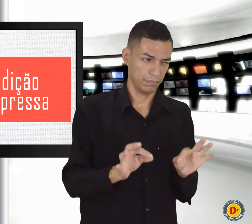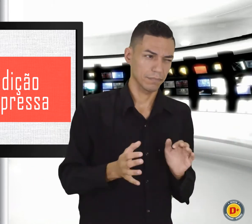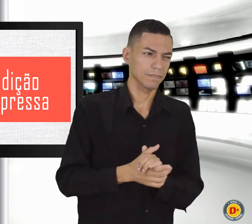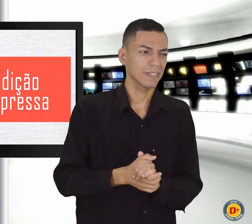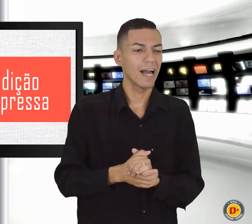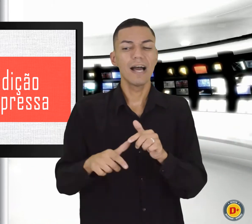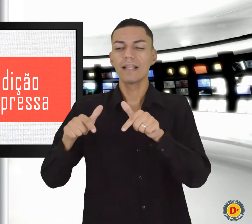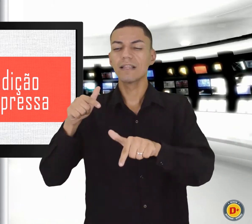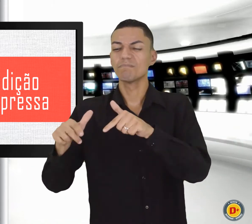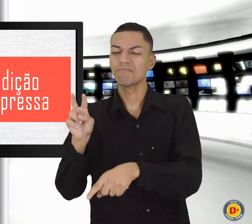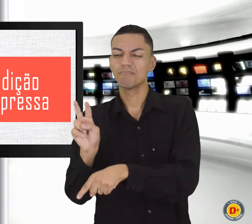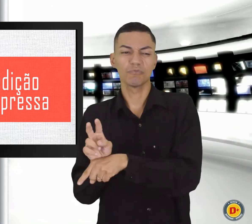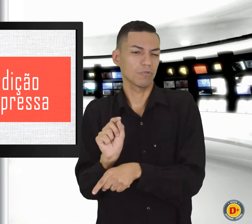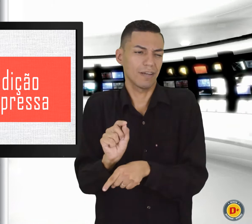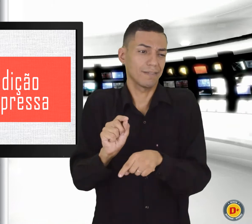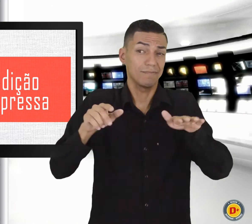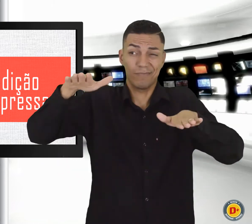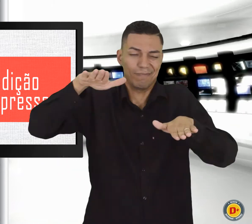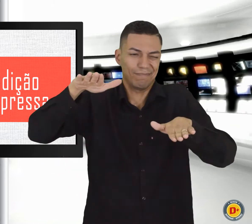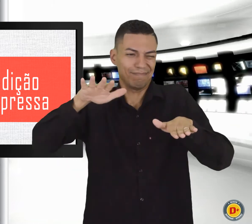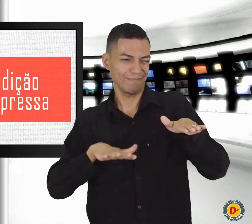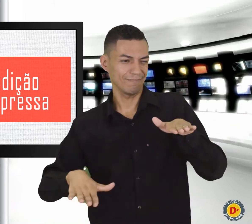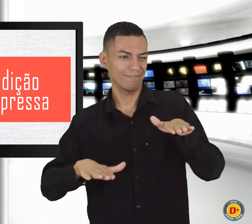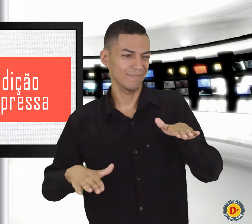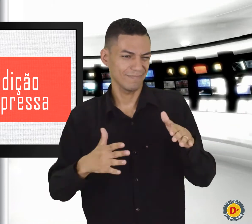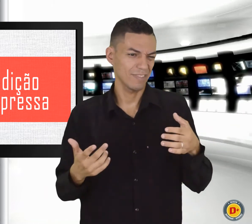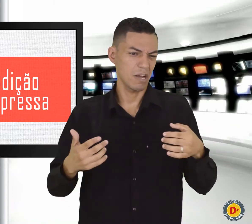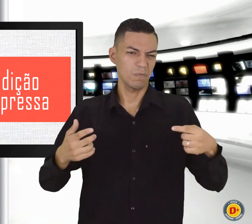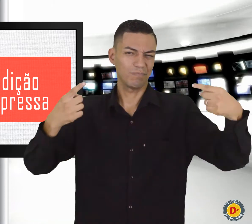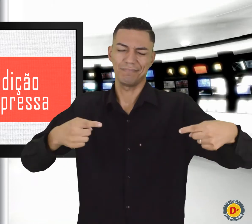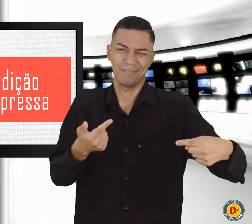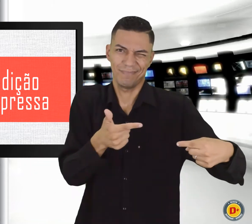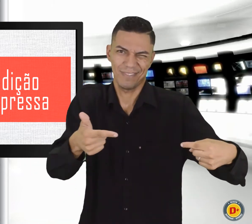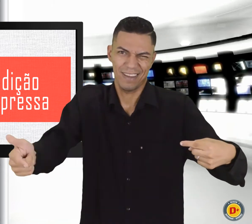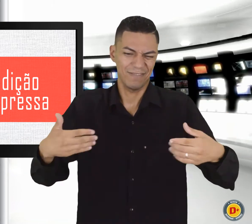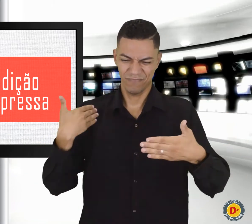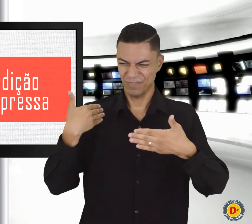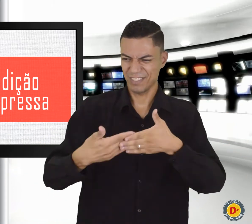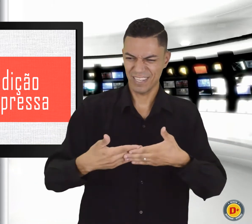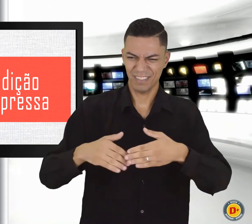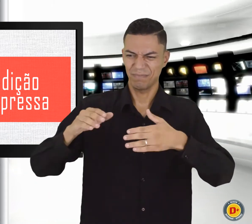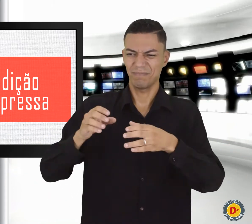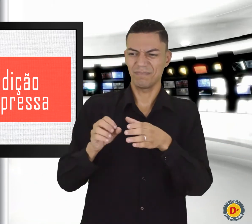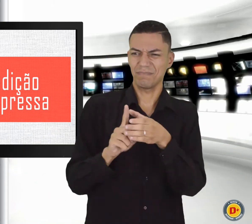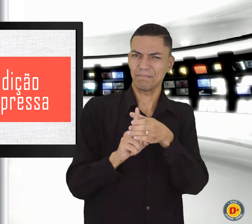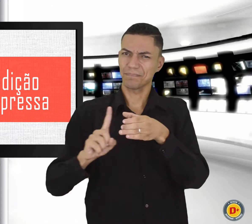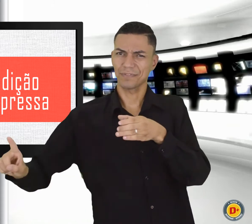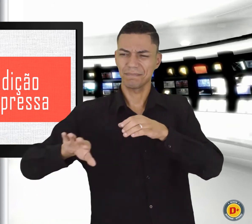subcompetitivo, fechado, segregado, exercido em oficinas protegidas de trabalho